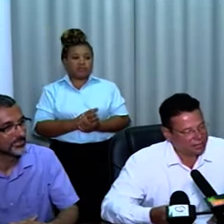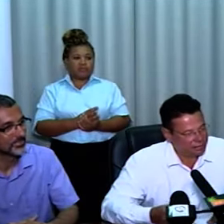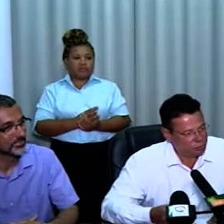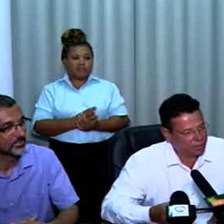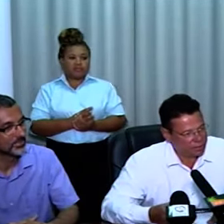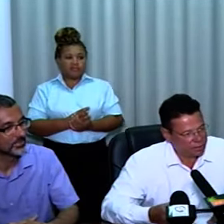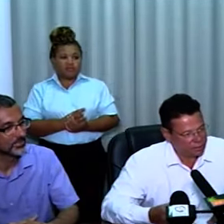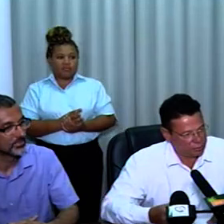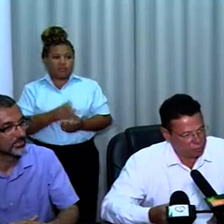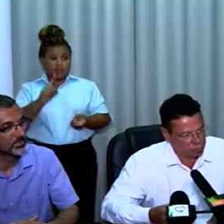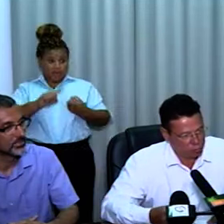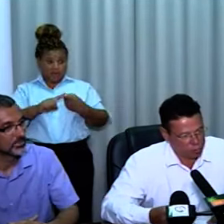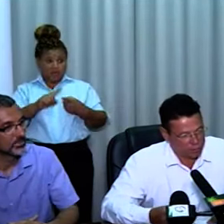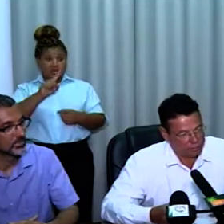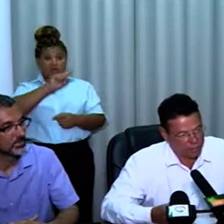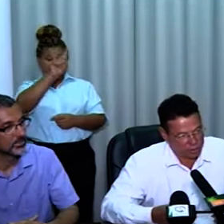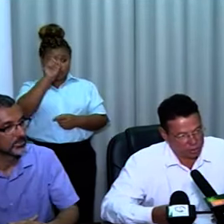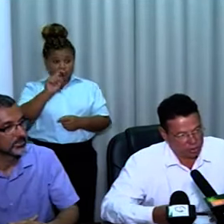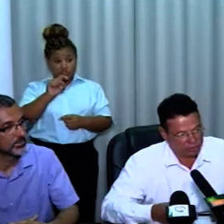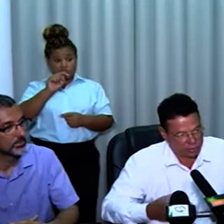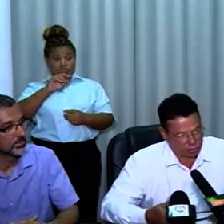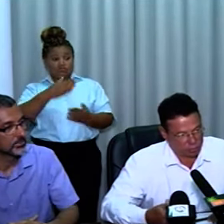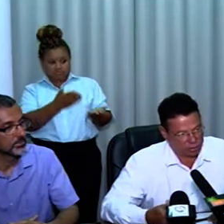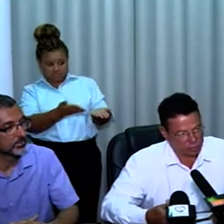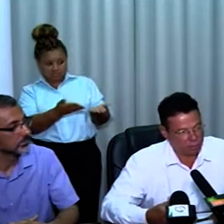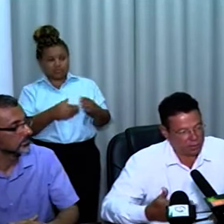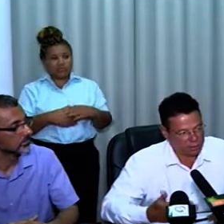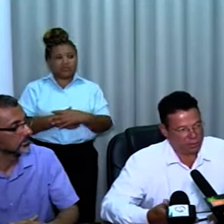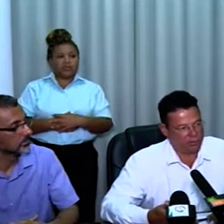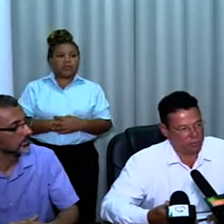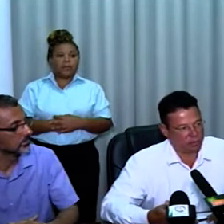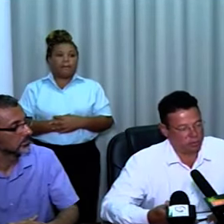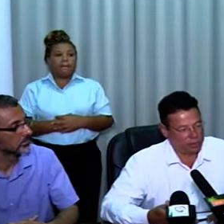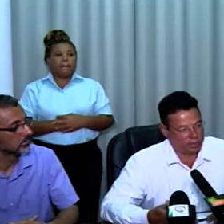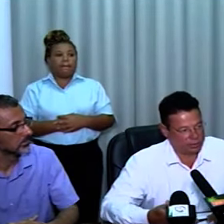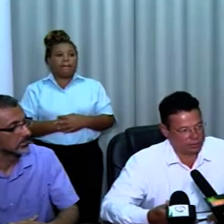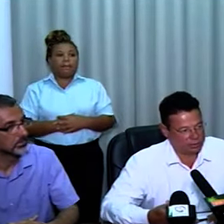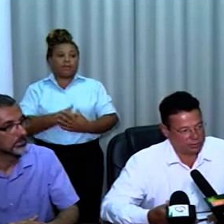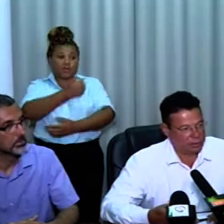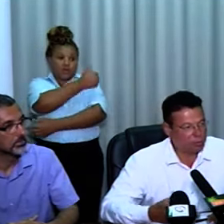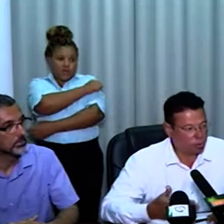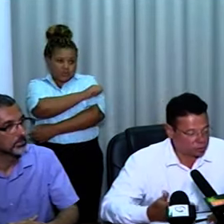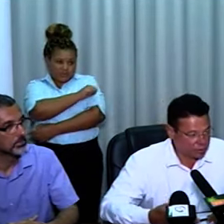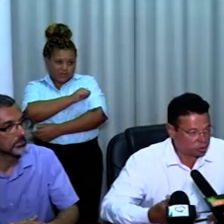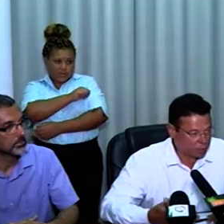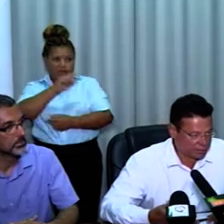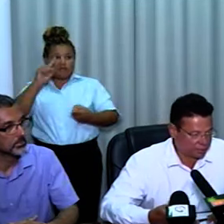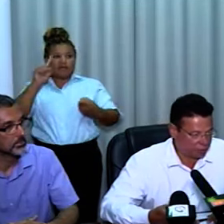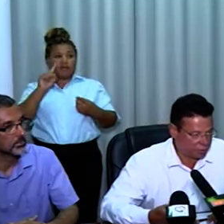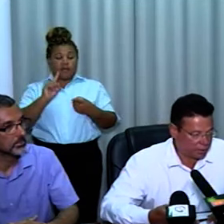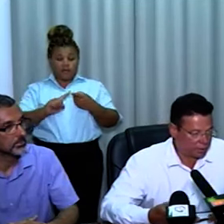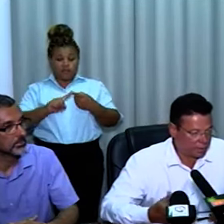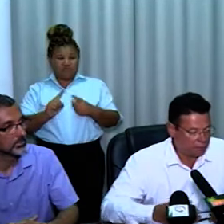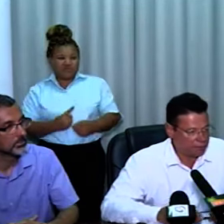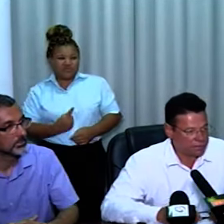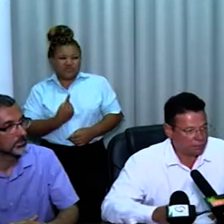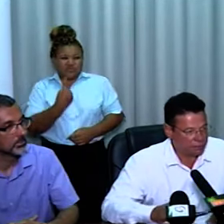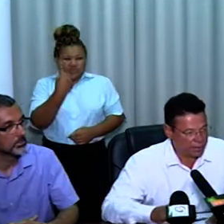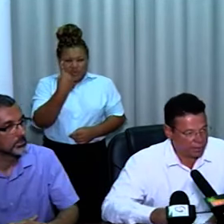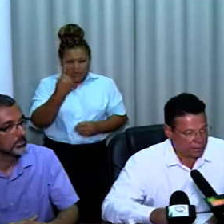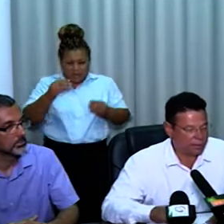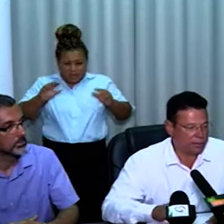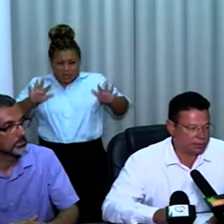Les temps, nous besoin de manager la façon qui nous mettent l'information aux médias. Nous comptons que tous les médias sont informés. Mais